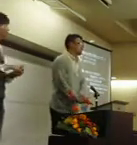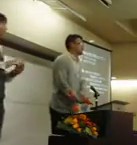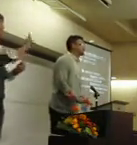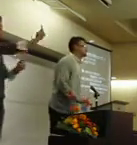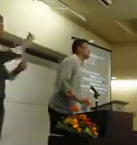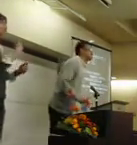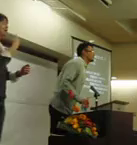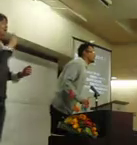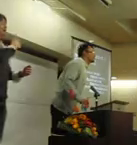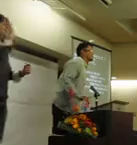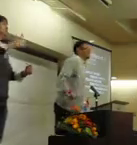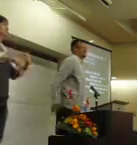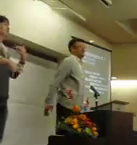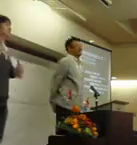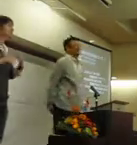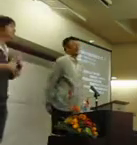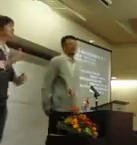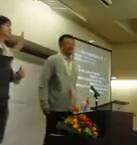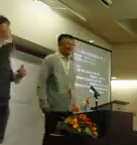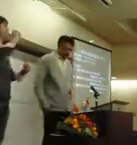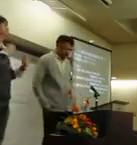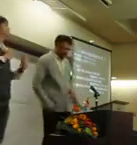来れて嬉しく思います。